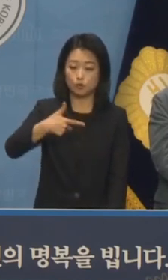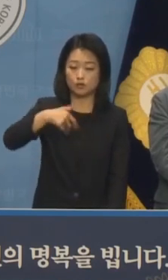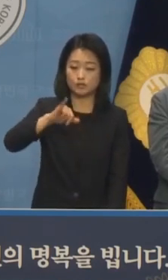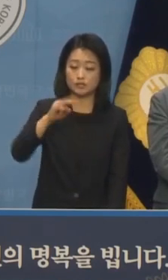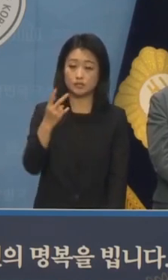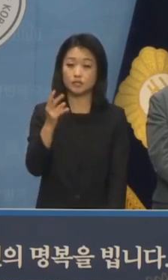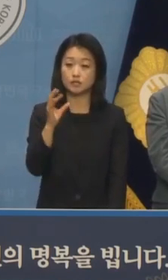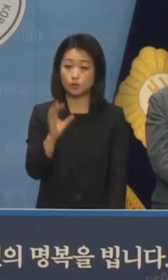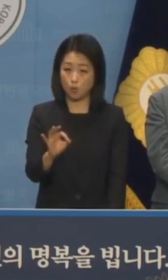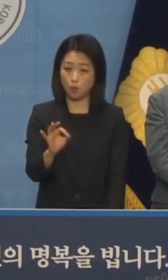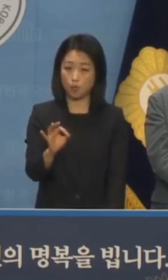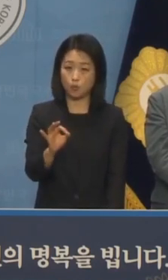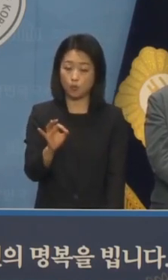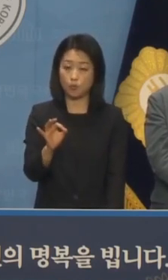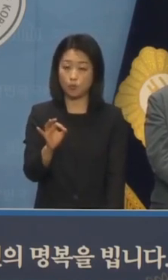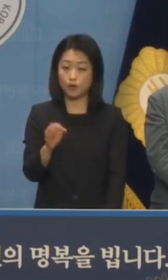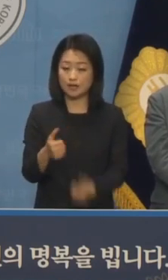전세사기